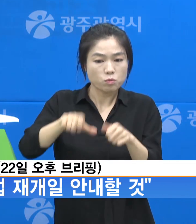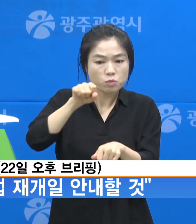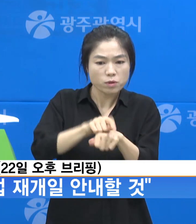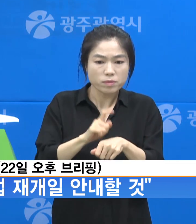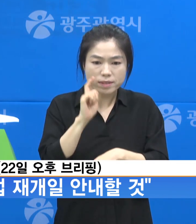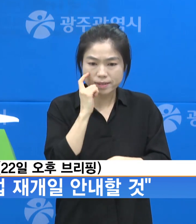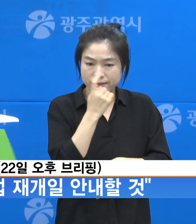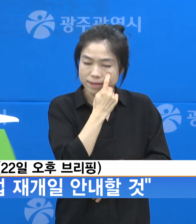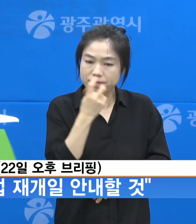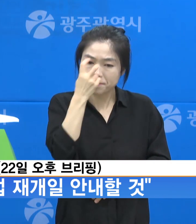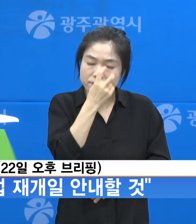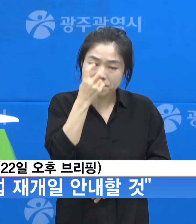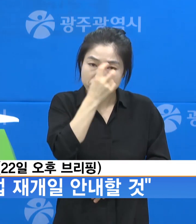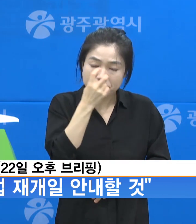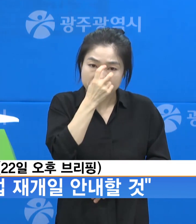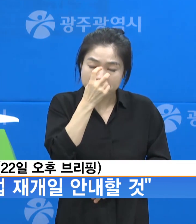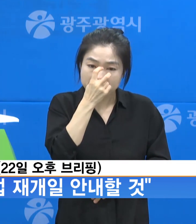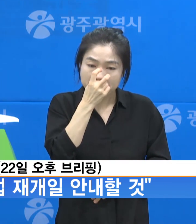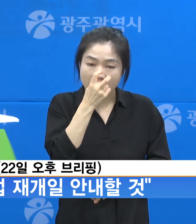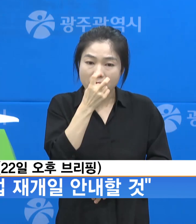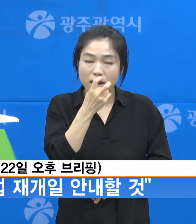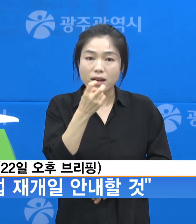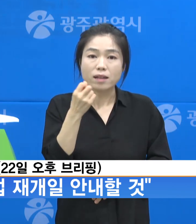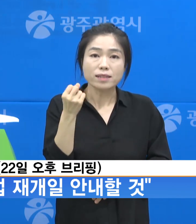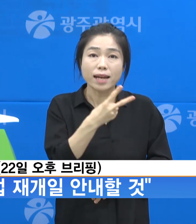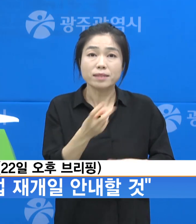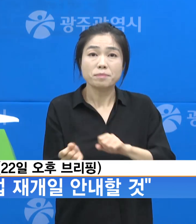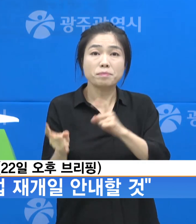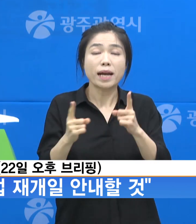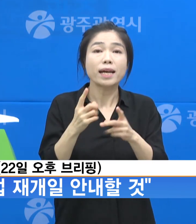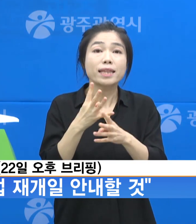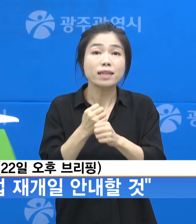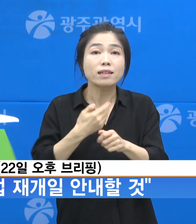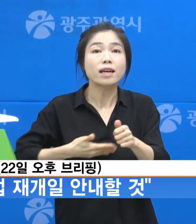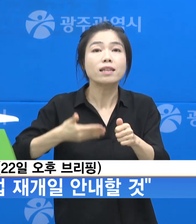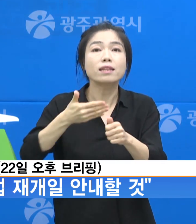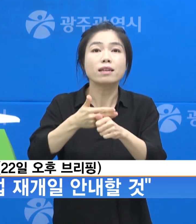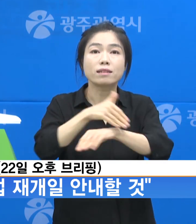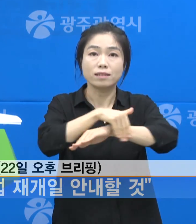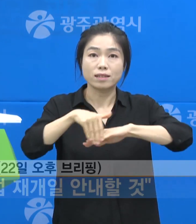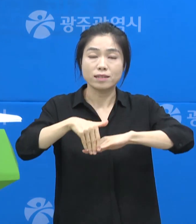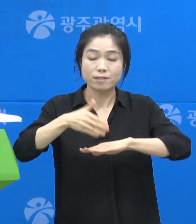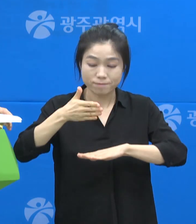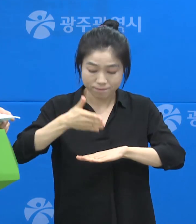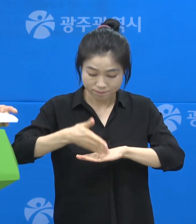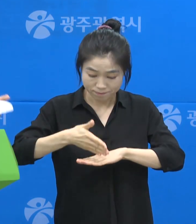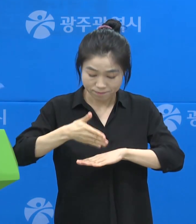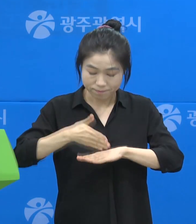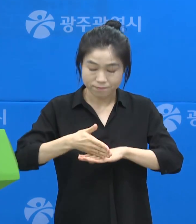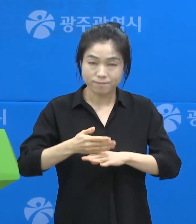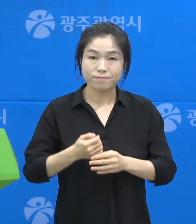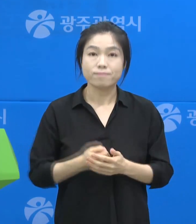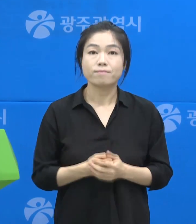검증한 경우 사업 재개일을 안내할 예정입니다. 감사합니다.